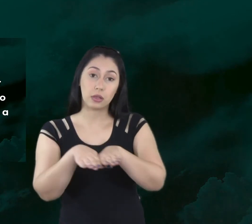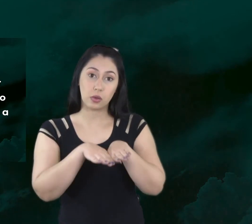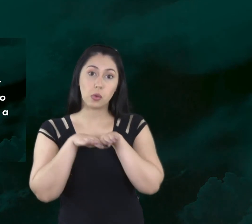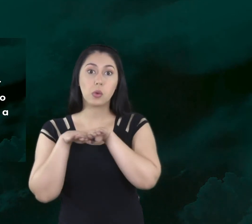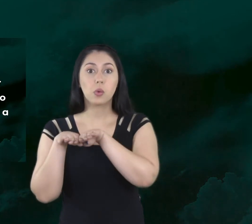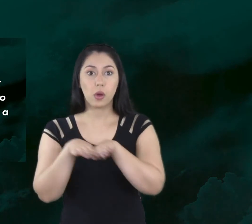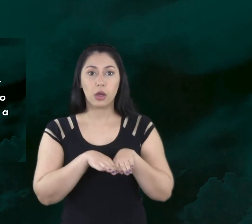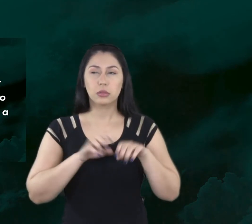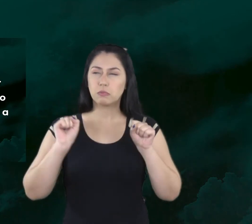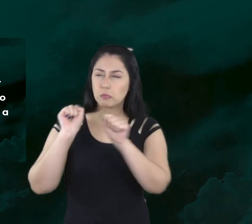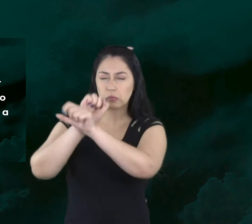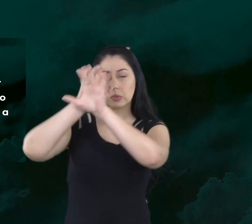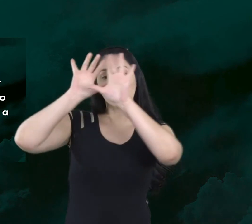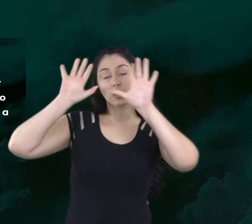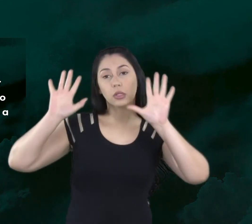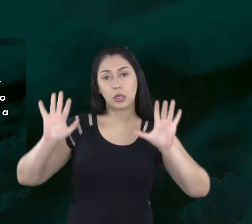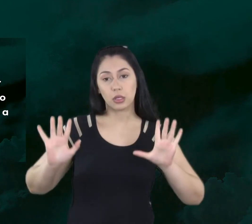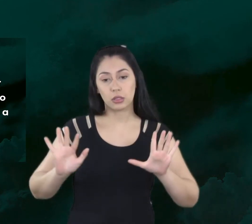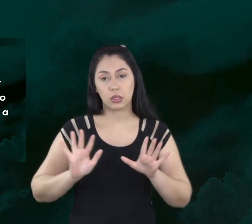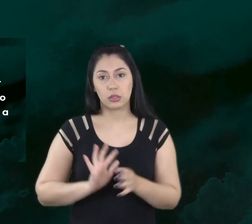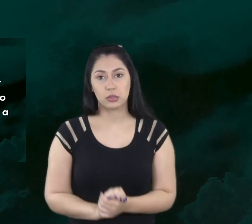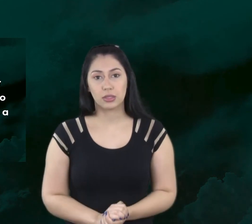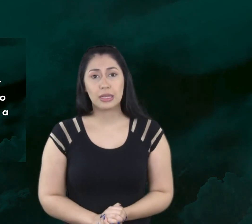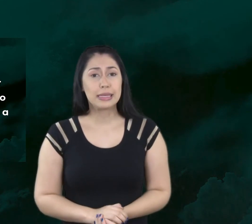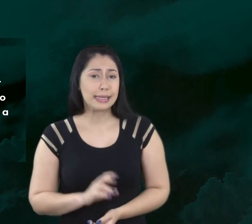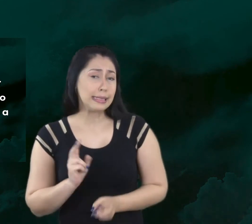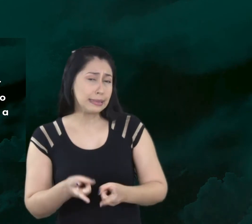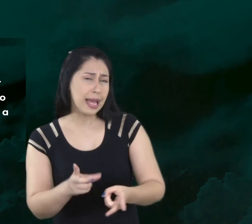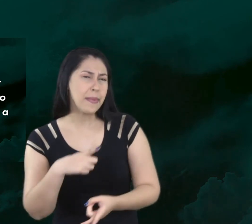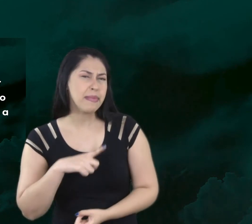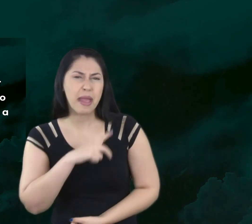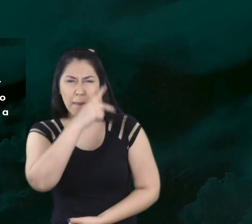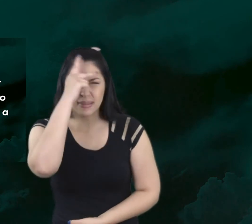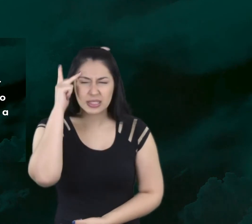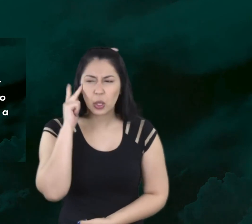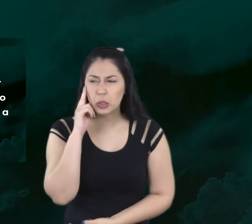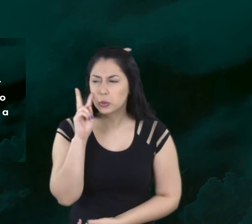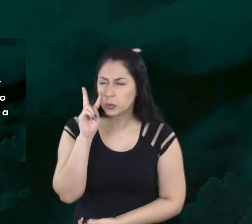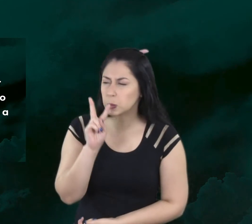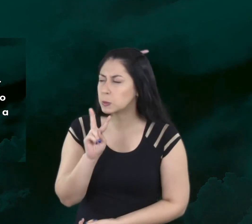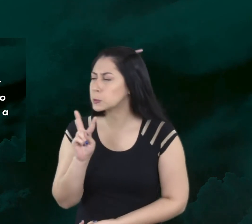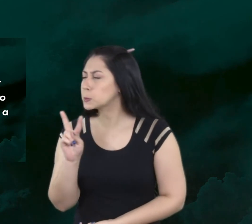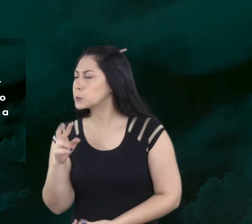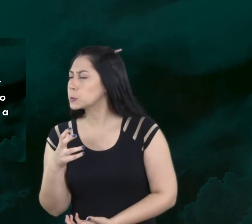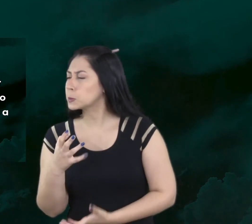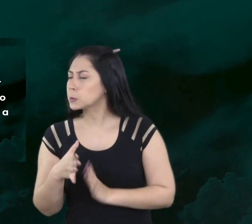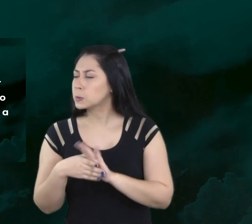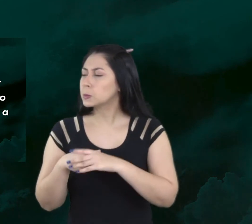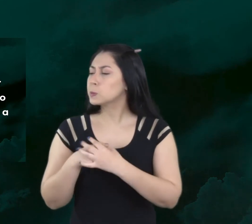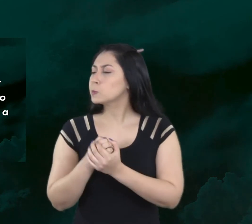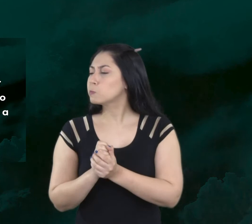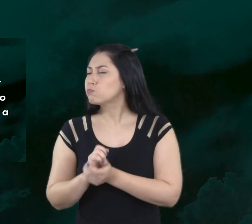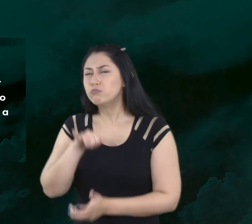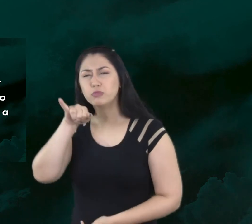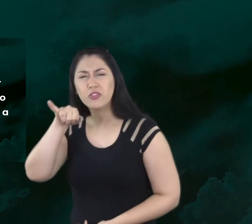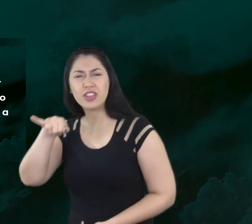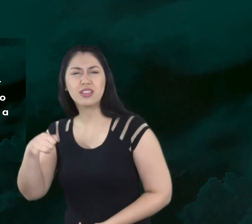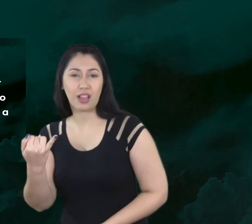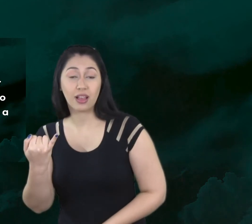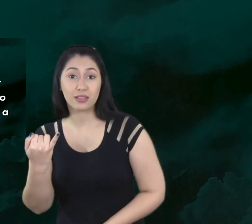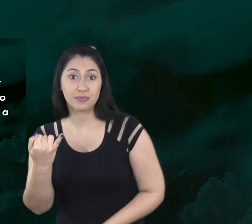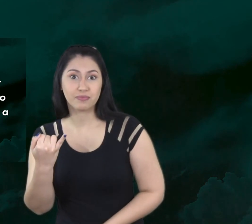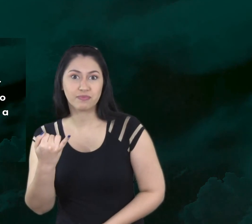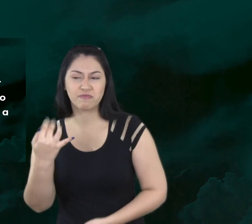em que se gloriam. Tem sempre uns oportunistas que querem se entremeter entre